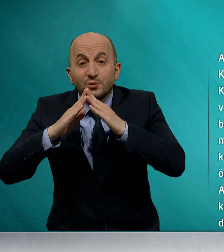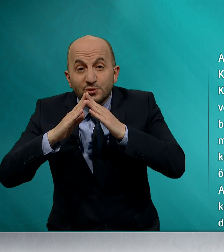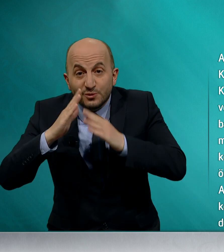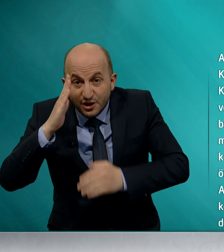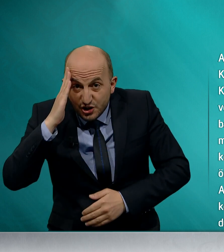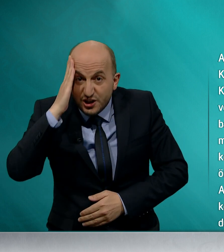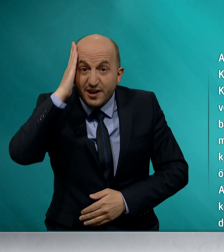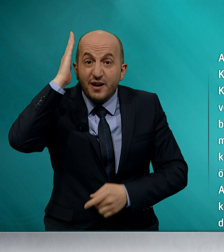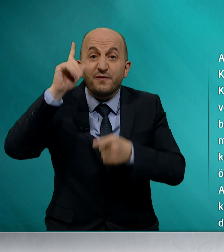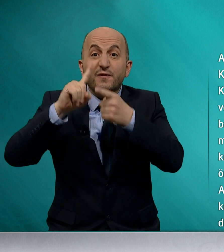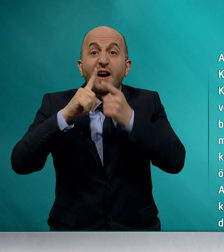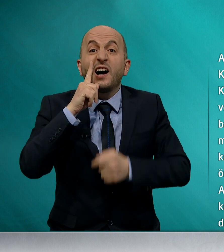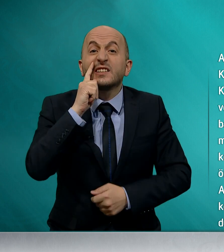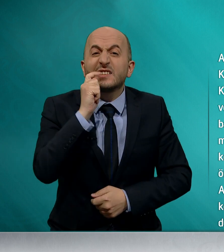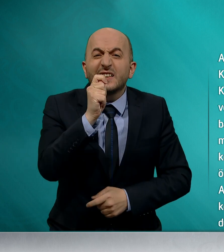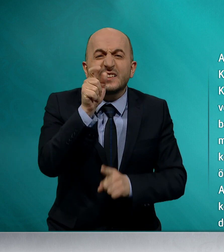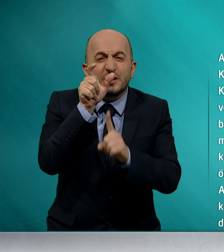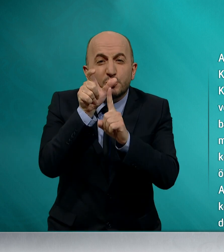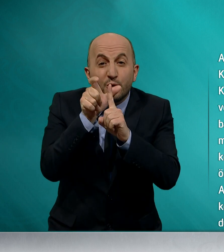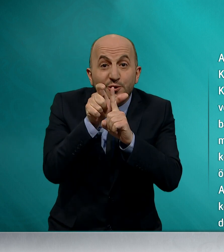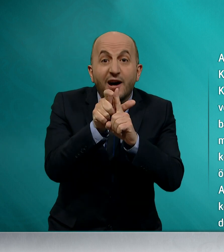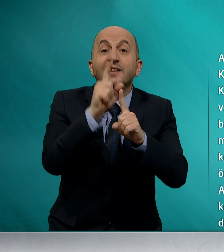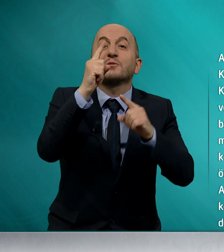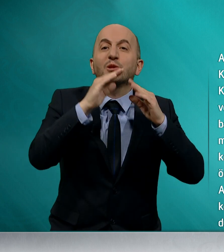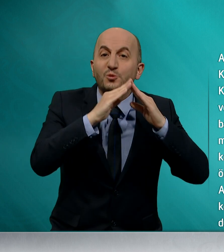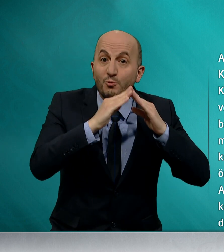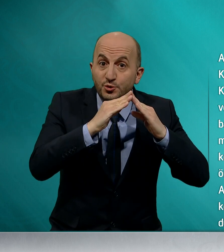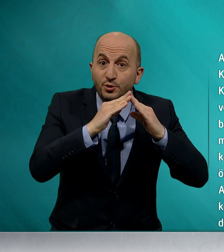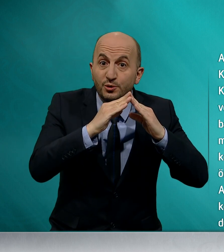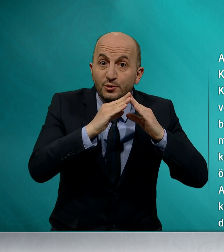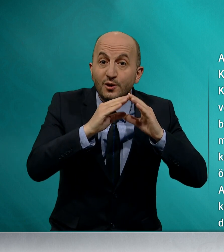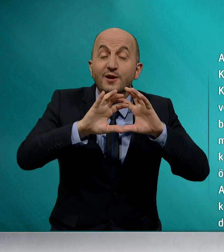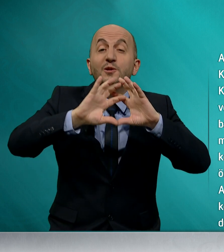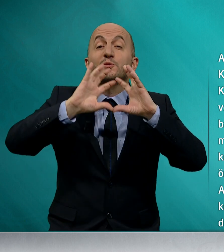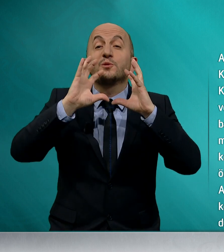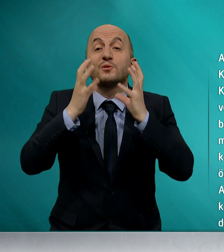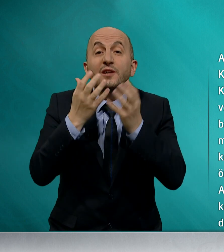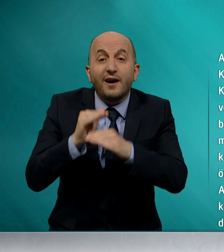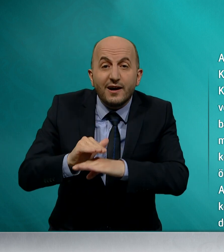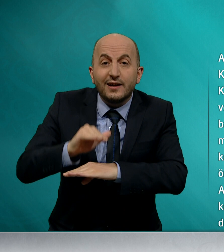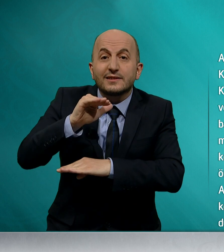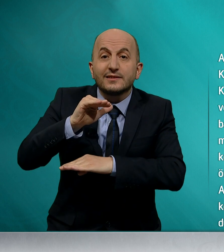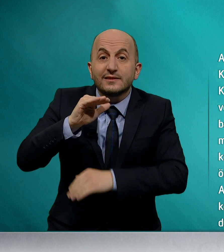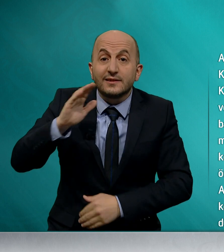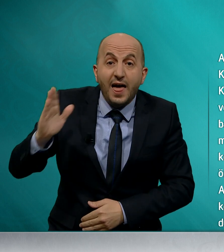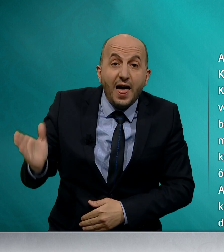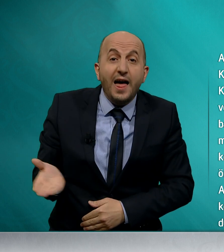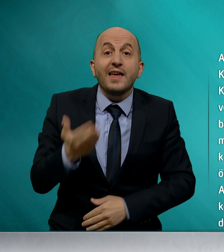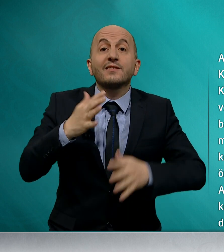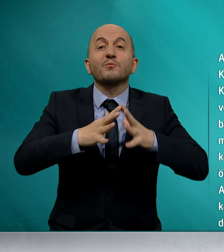komşusunun şeref ve haysiyetini koruyan bir komşu, dünya hayatının en